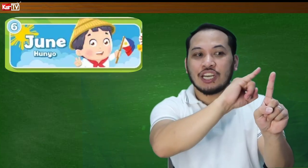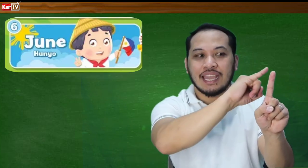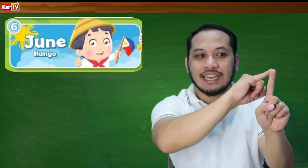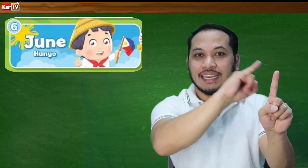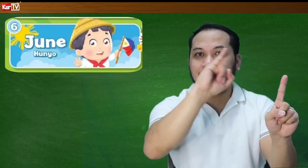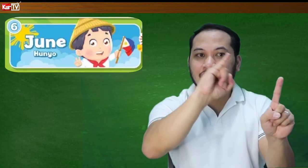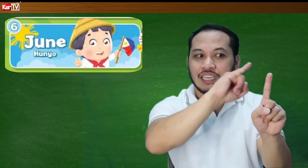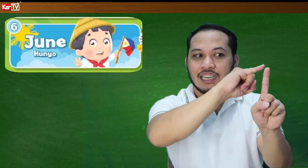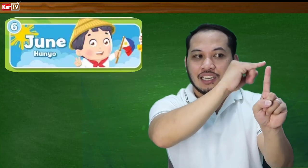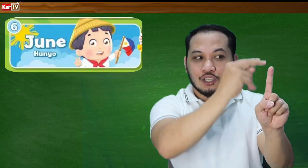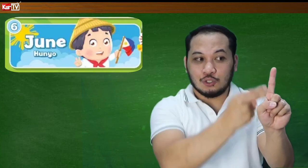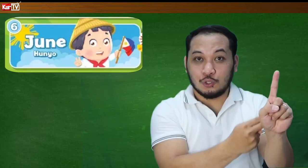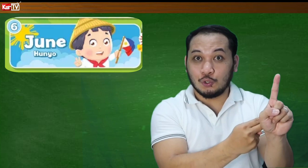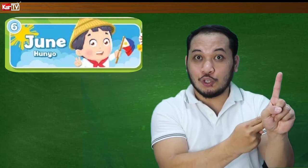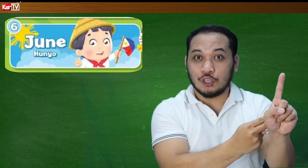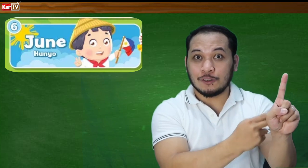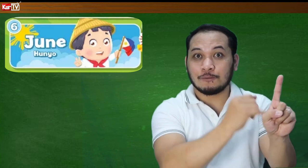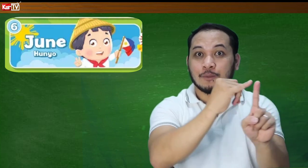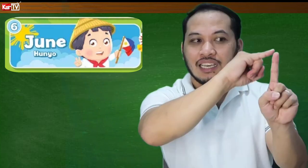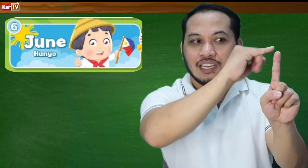N. June.